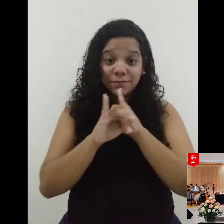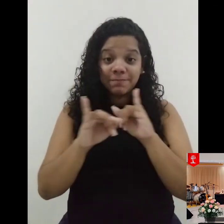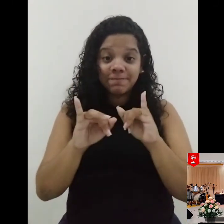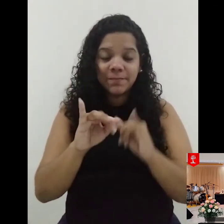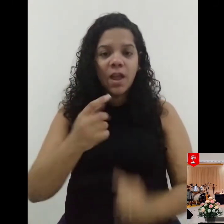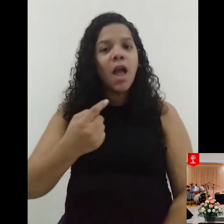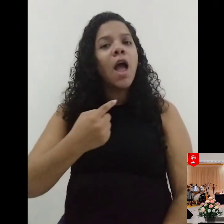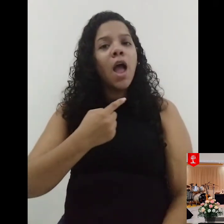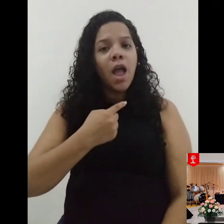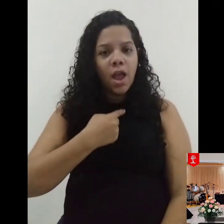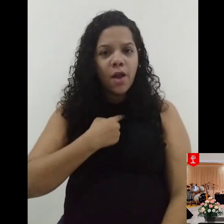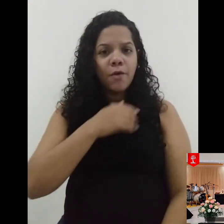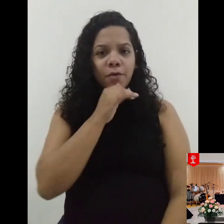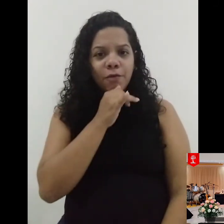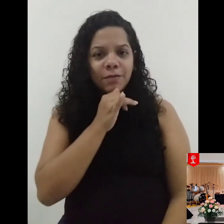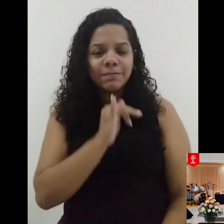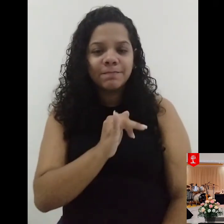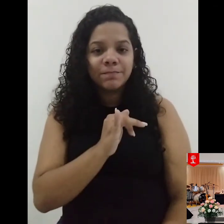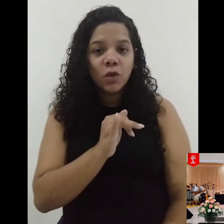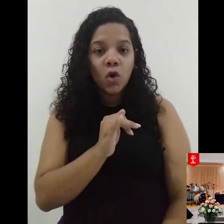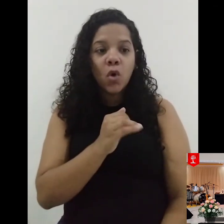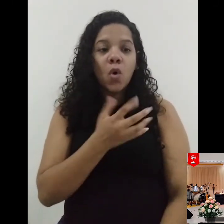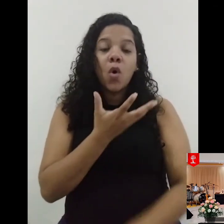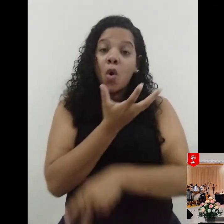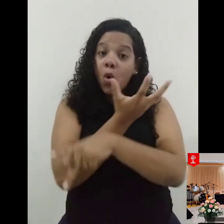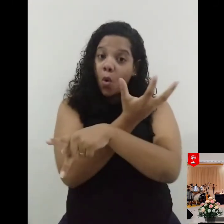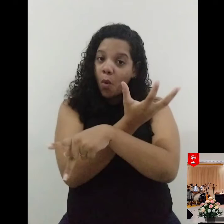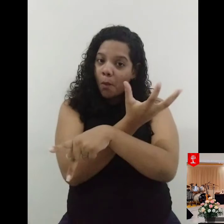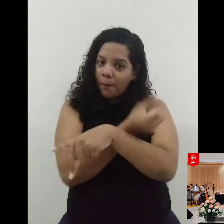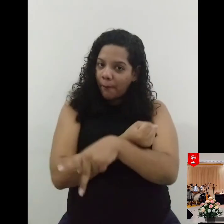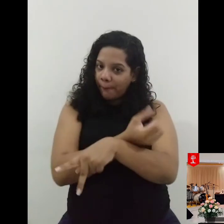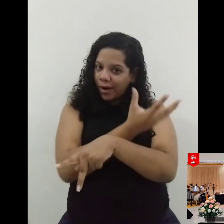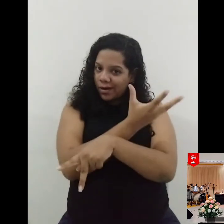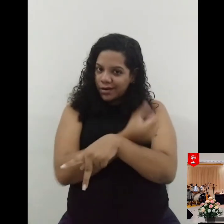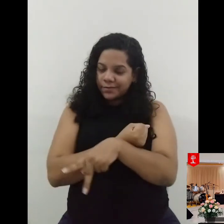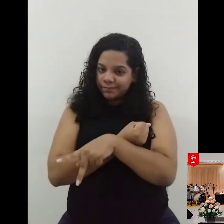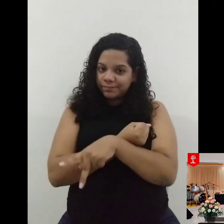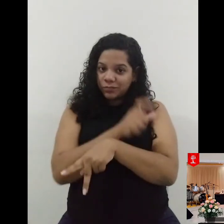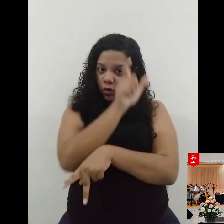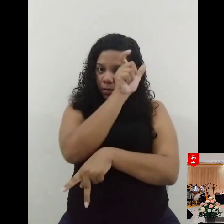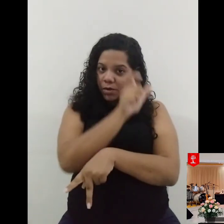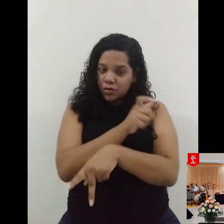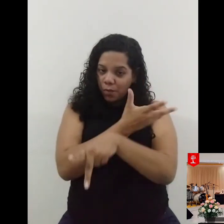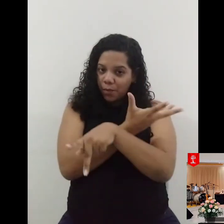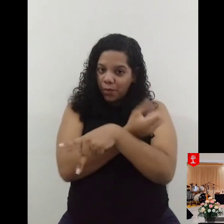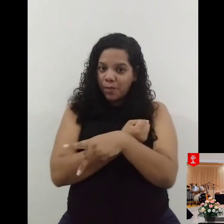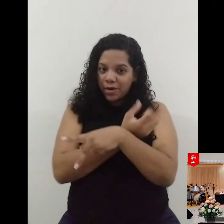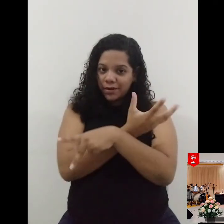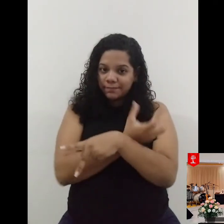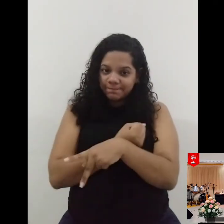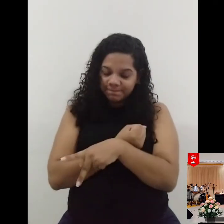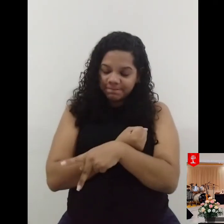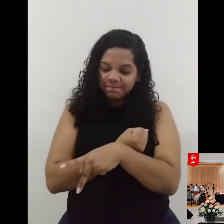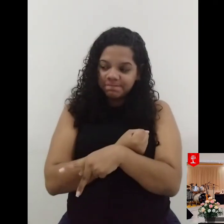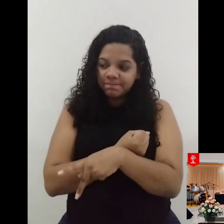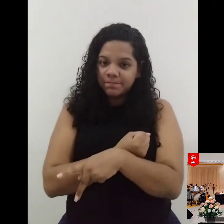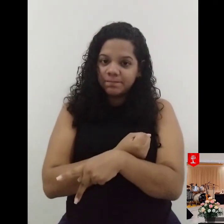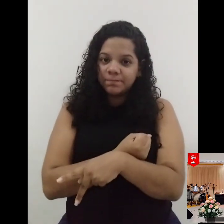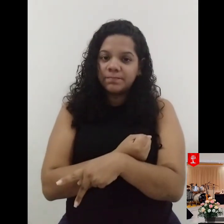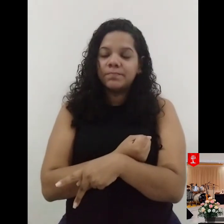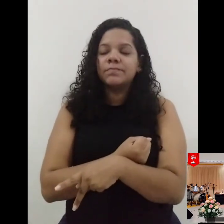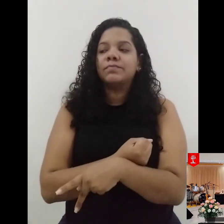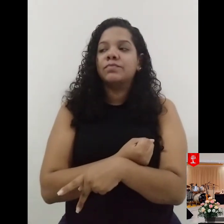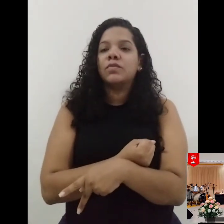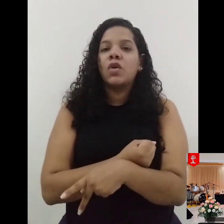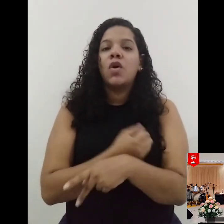houve justificação. Foi para casa justificado diante de Deus. E aí ele vai